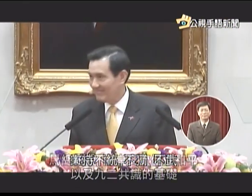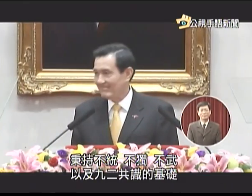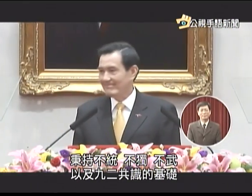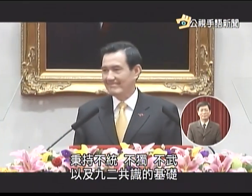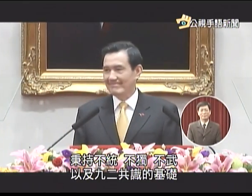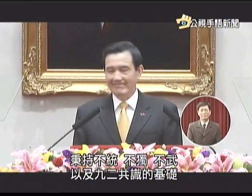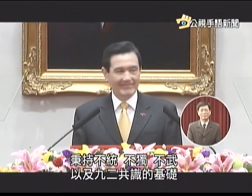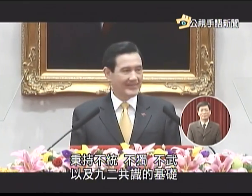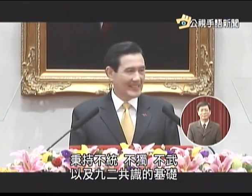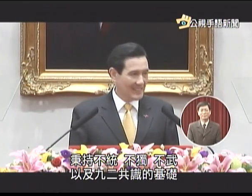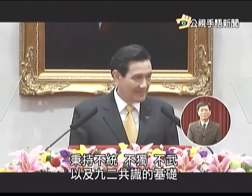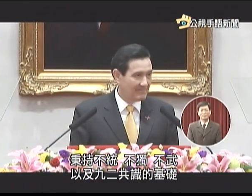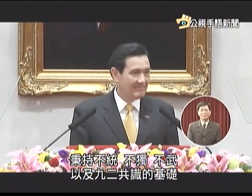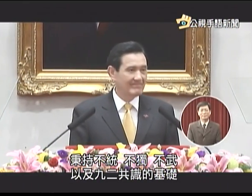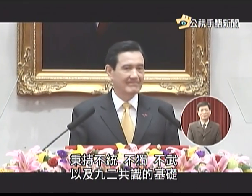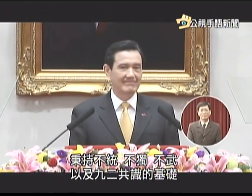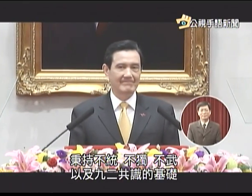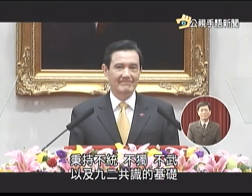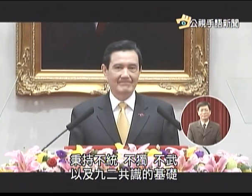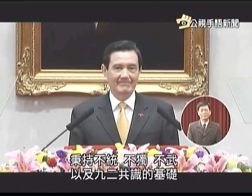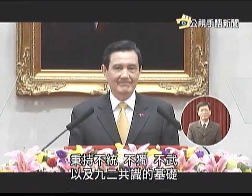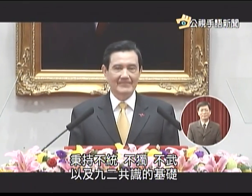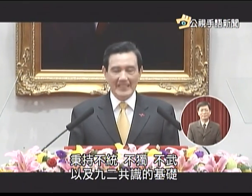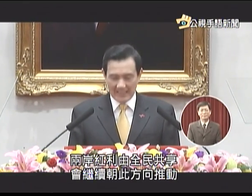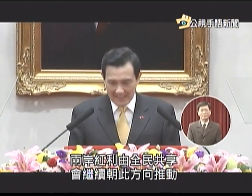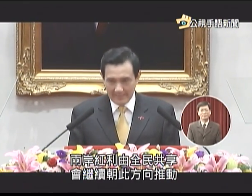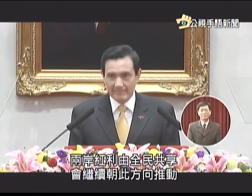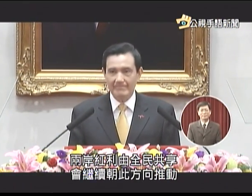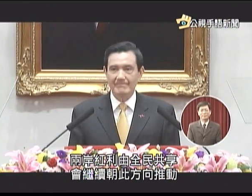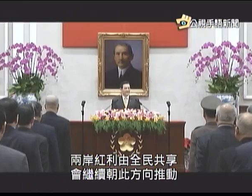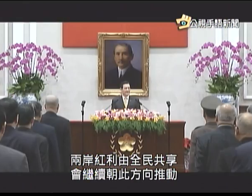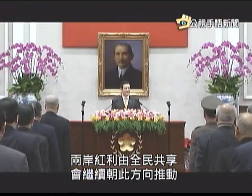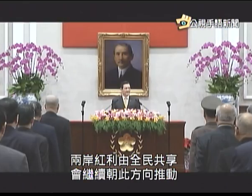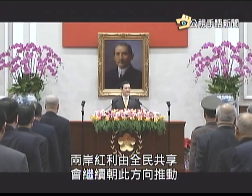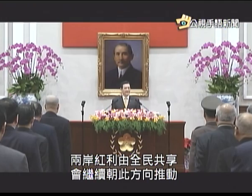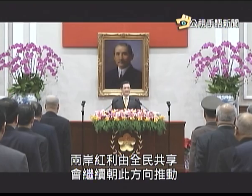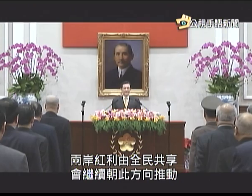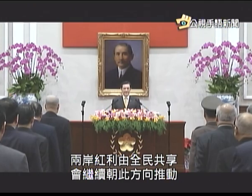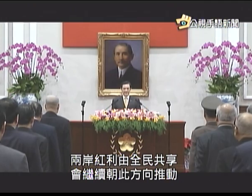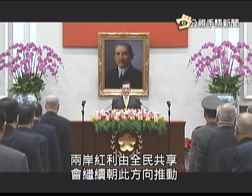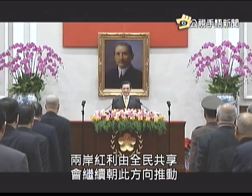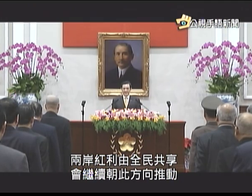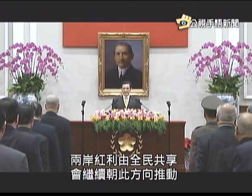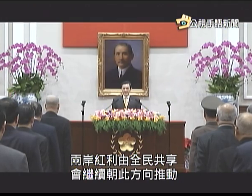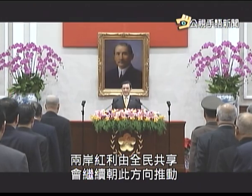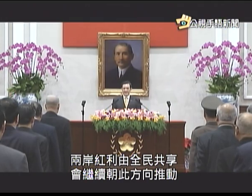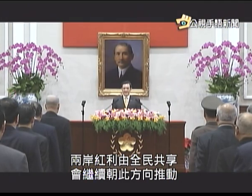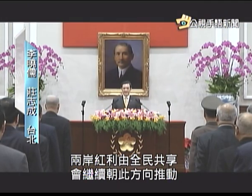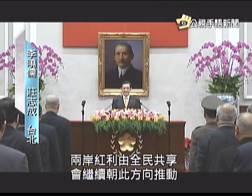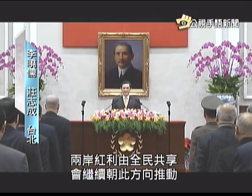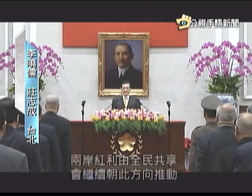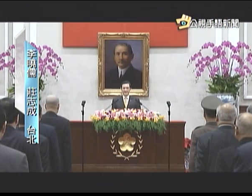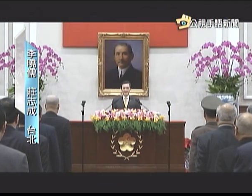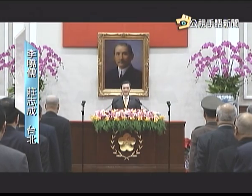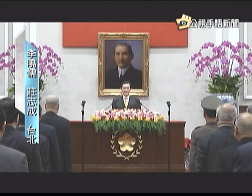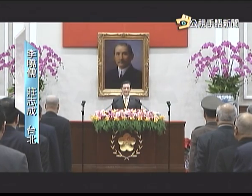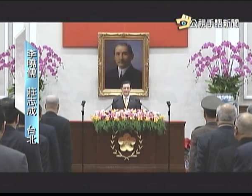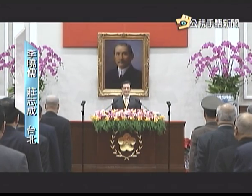统、不独、不武以及九二共识的基础，两岸红利由全民共享，会继续朝此方向来推动。记者小庄志成台北报